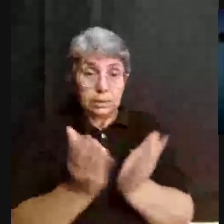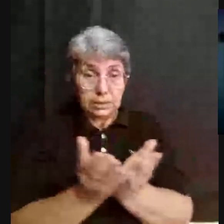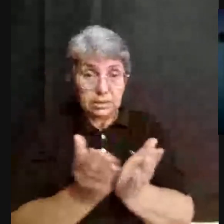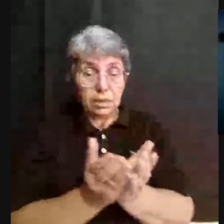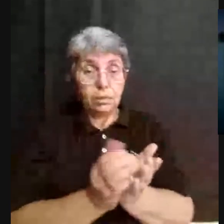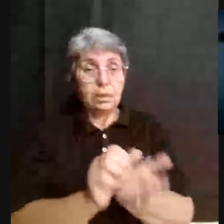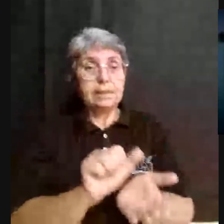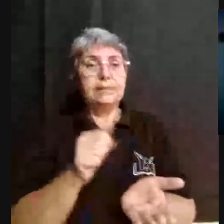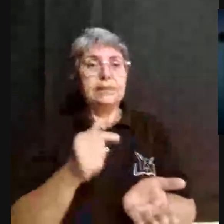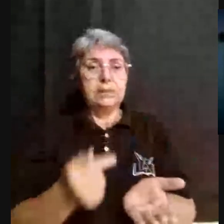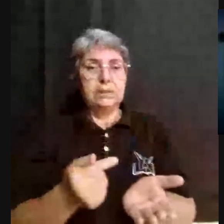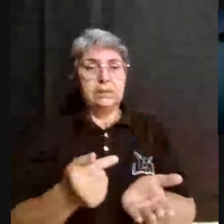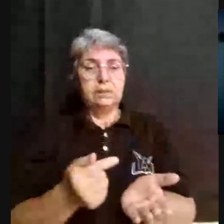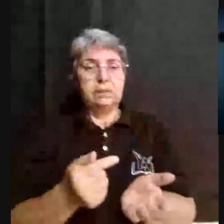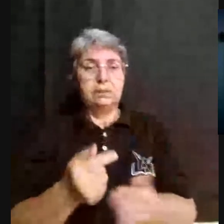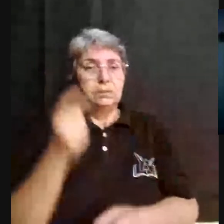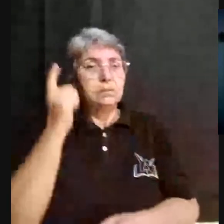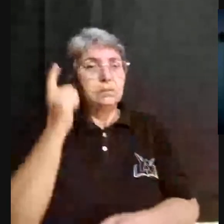repensarmos nossa teologia,